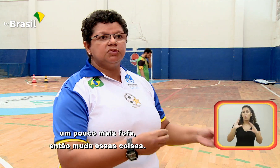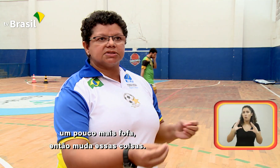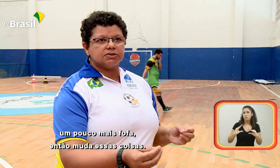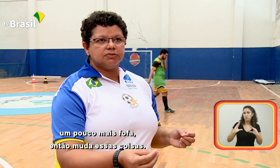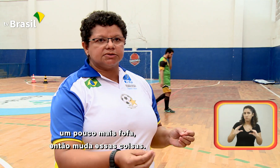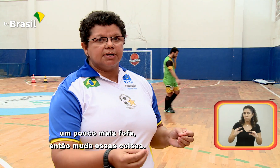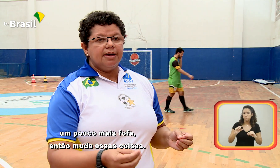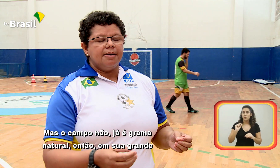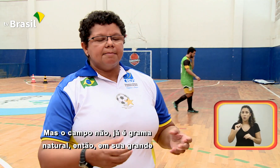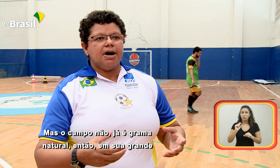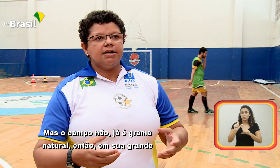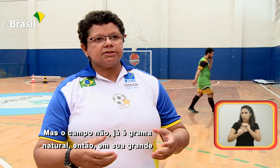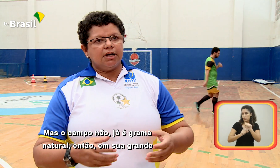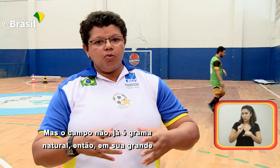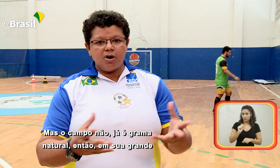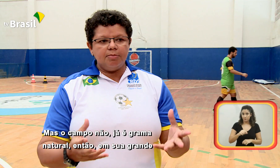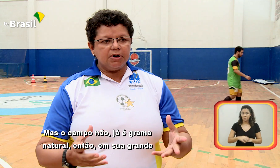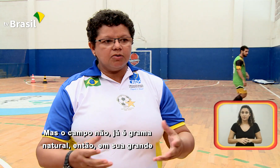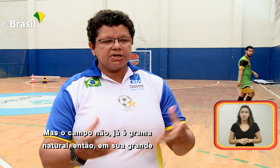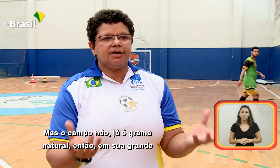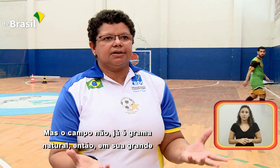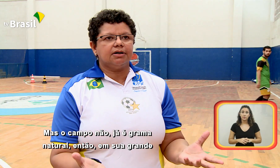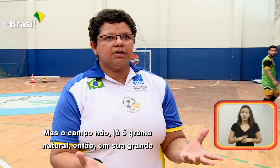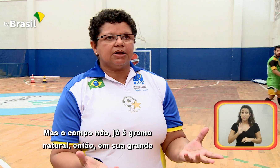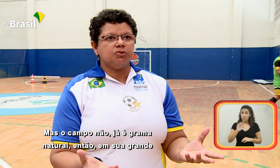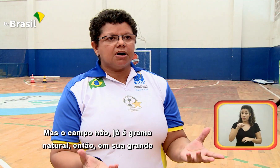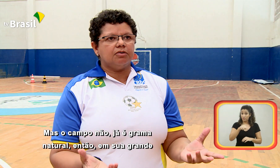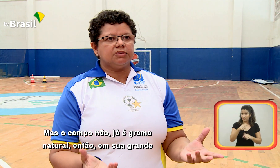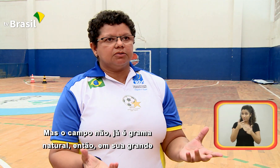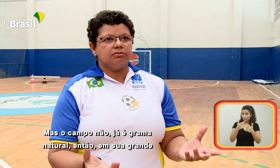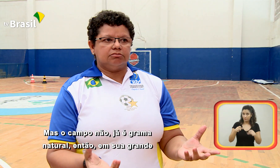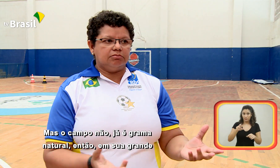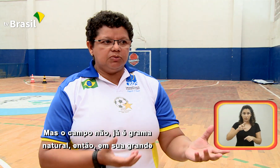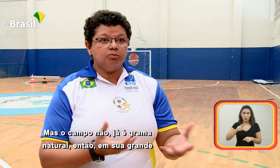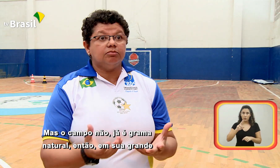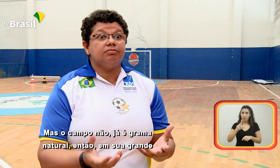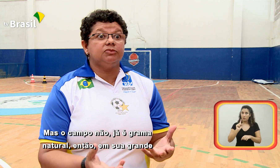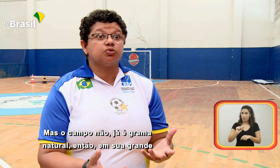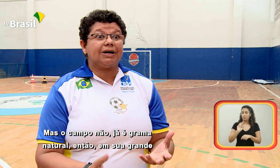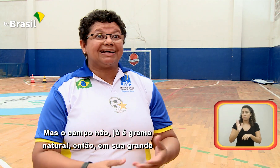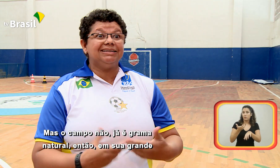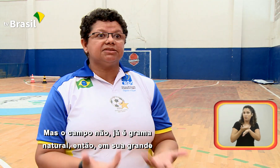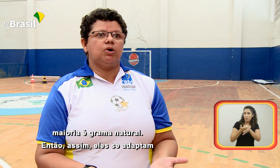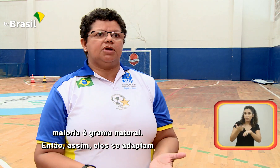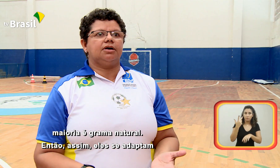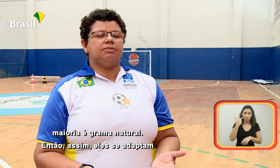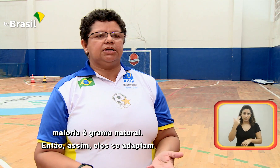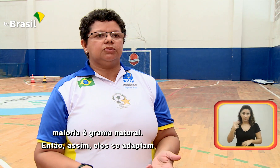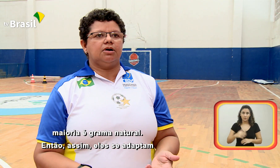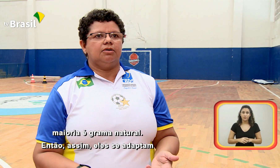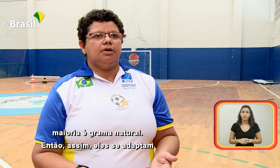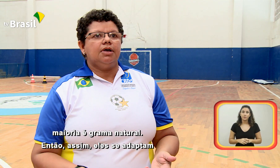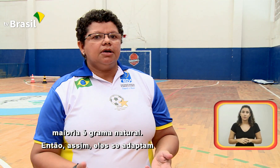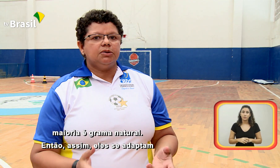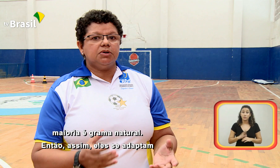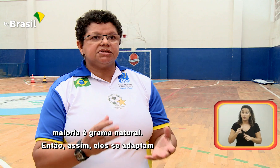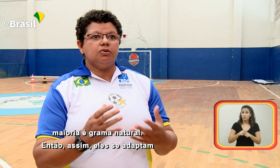essas coisas. Mas o campo não, já é grama natural, então em sua grande maioria é grama natural. Então, assim, eles